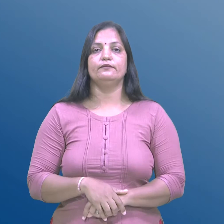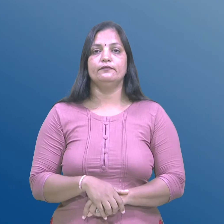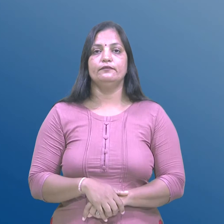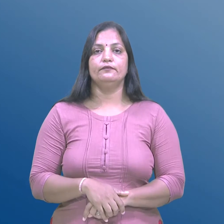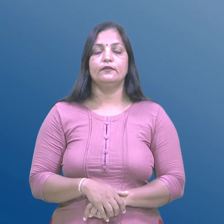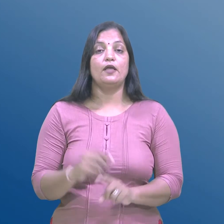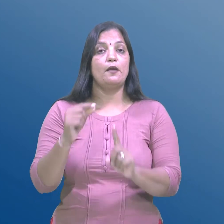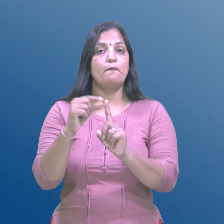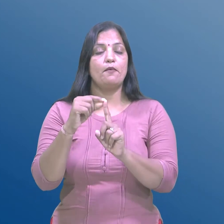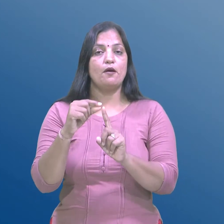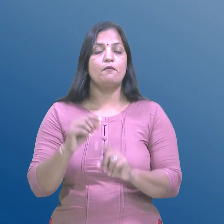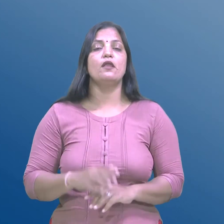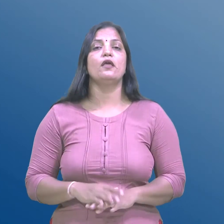જાહેર સુવિધાઓ અને સેવાઓમાં